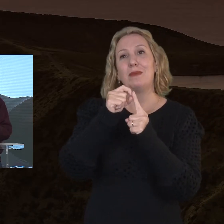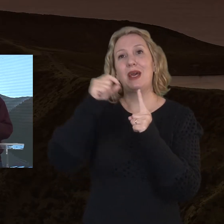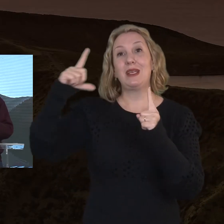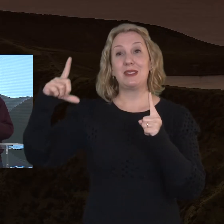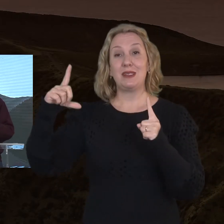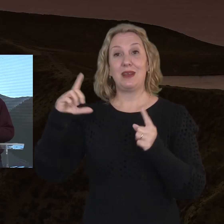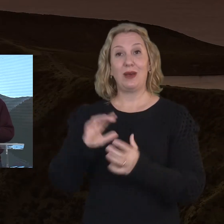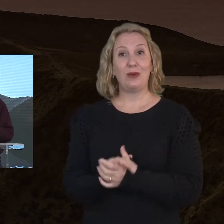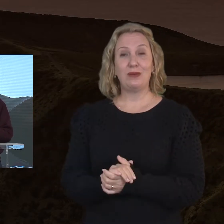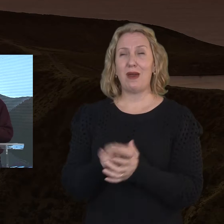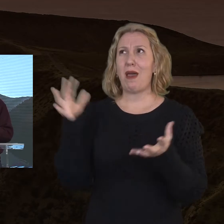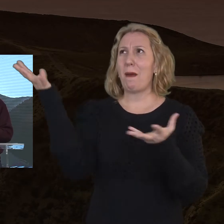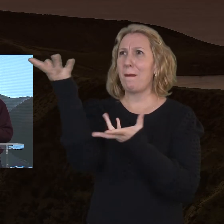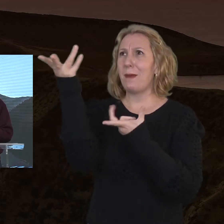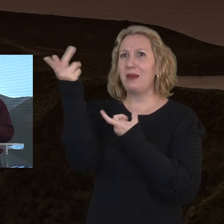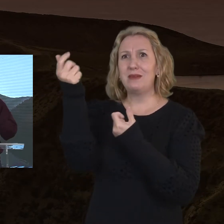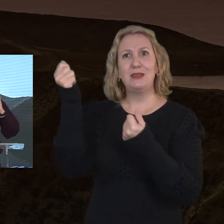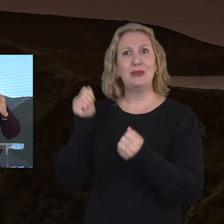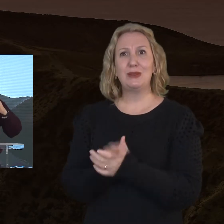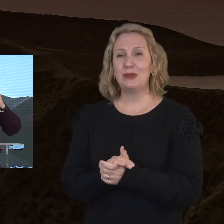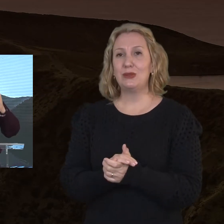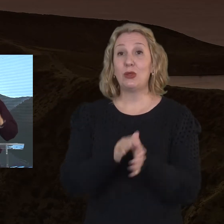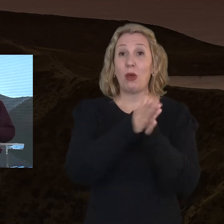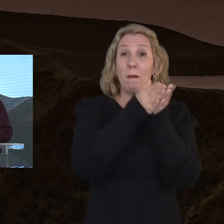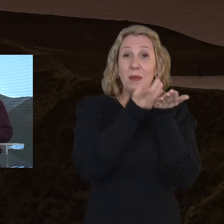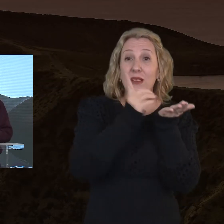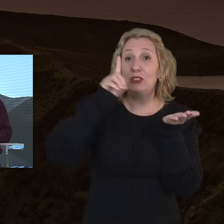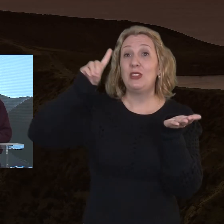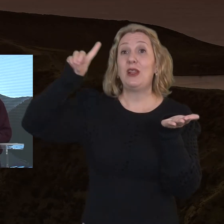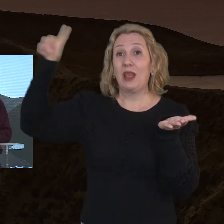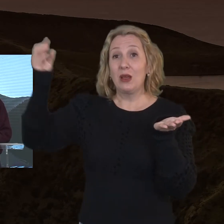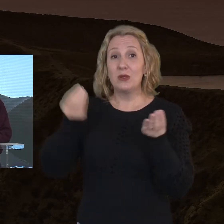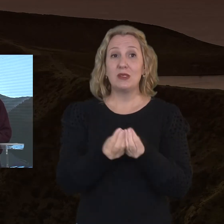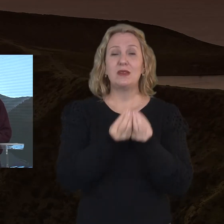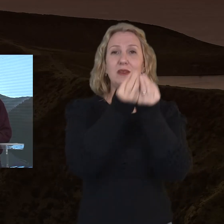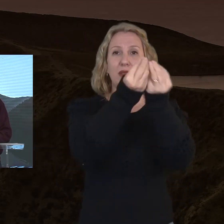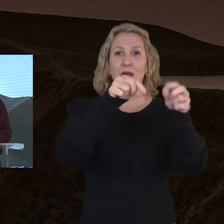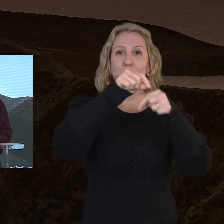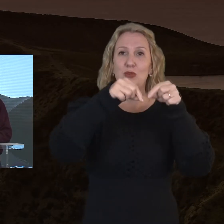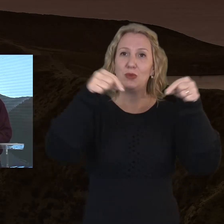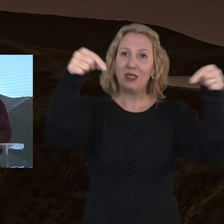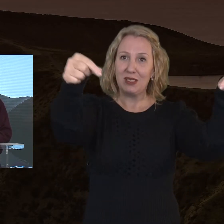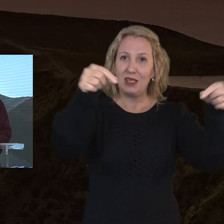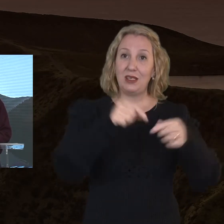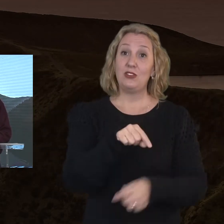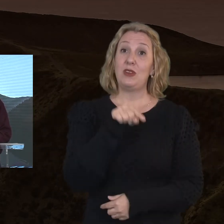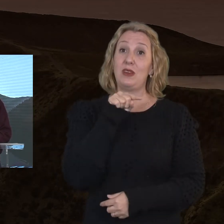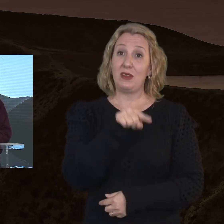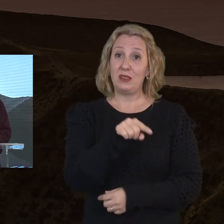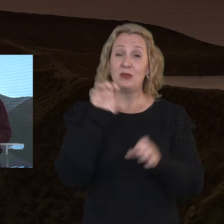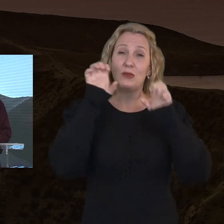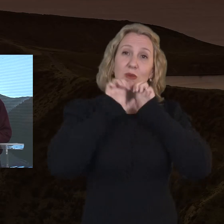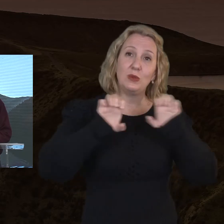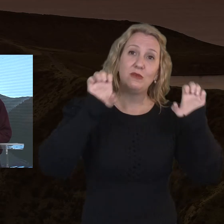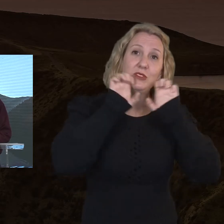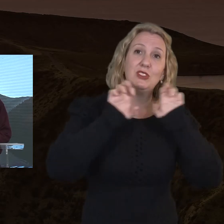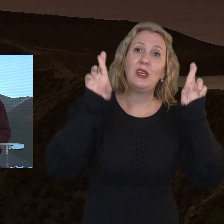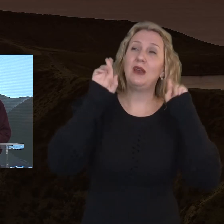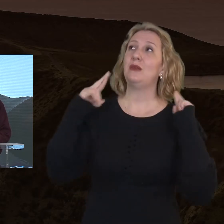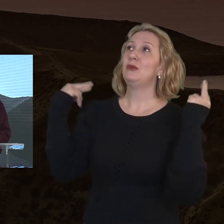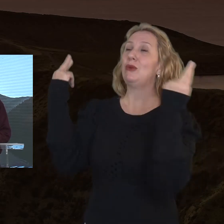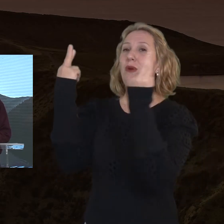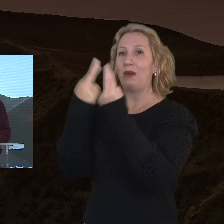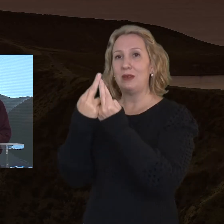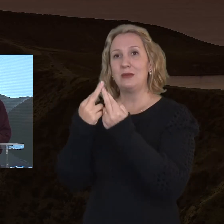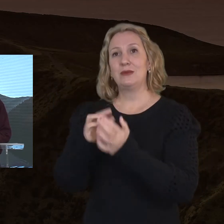depois recebendo as bíblia de presente depois de uma reunião invocando o nome do senhor esse evangelho do reino hoje a igreja recebeu